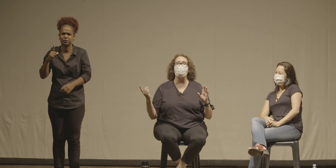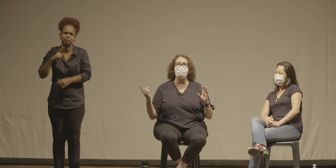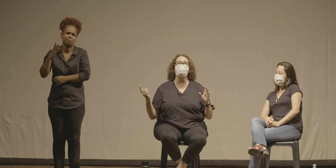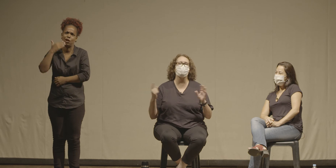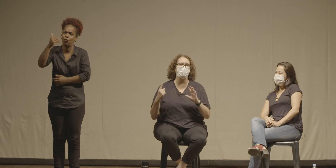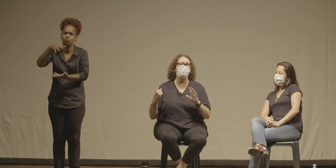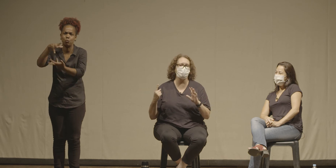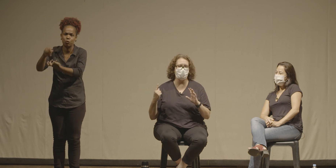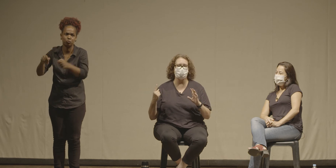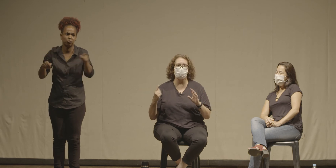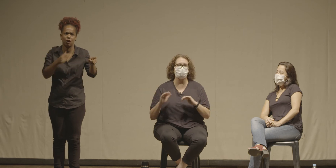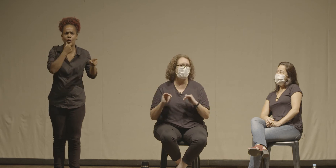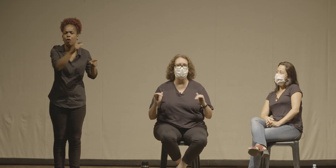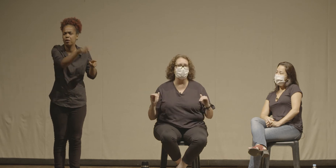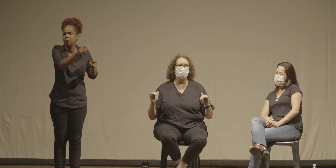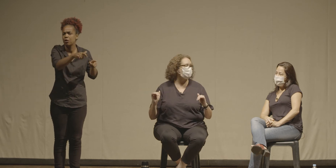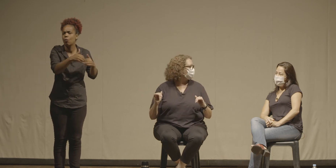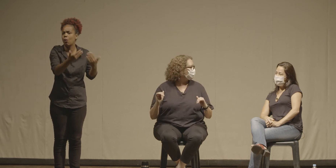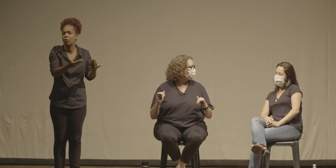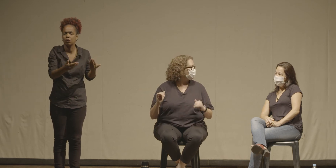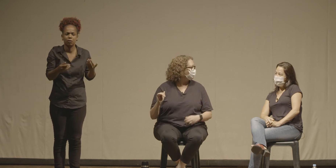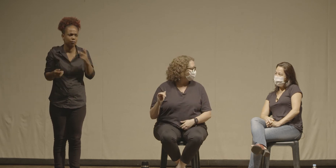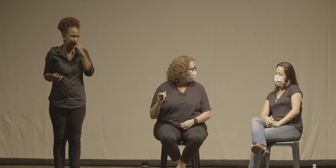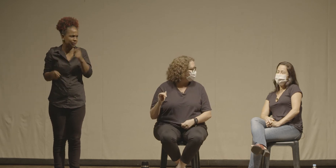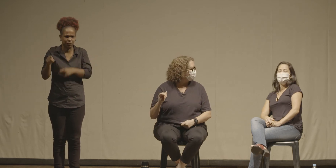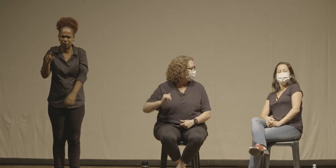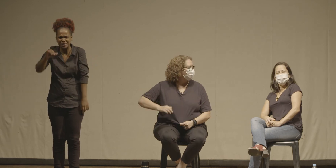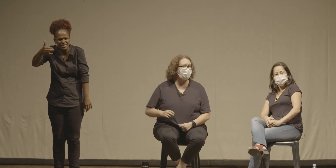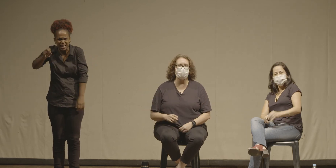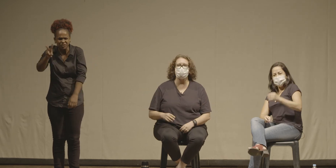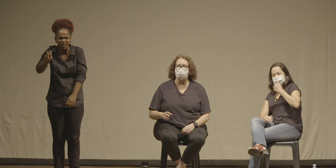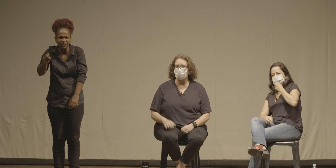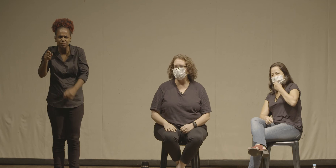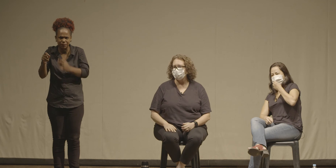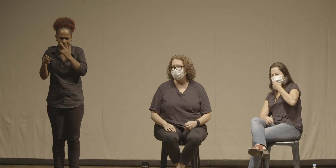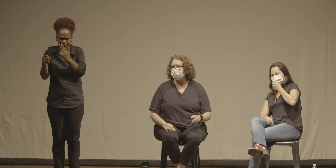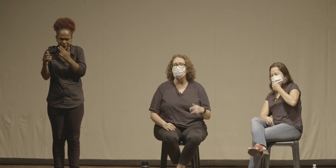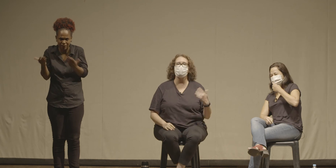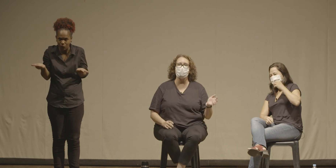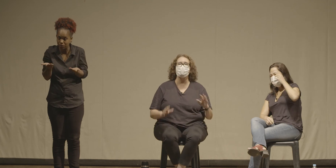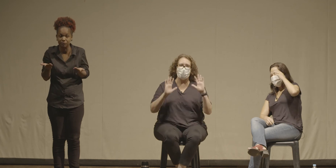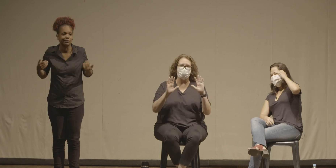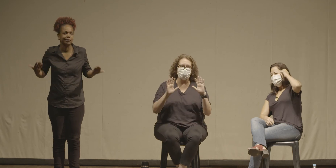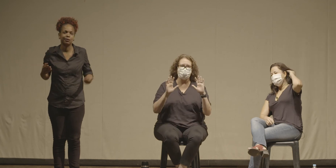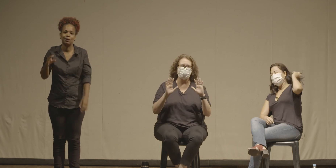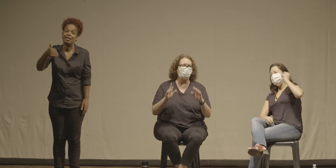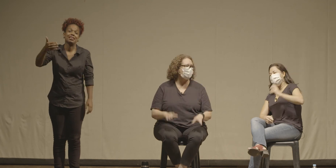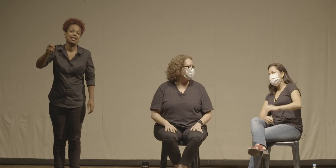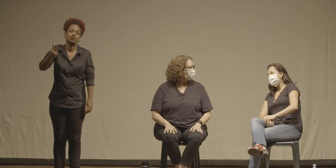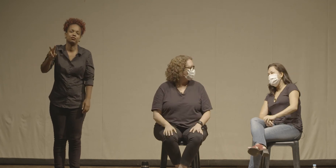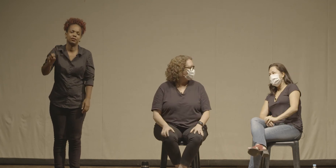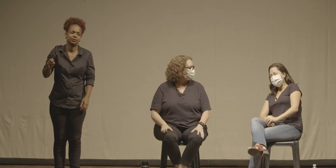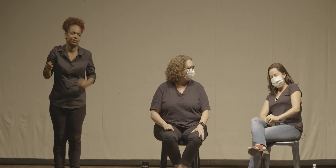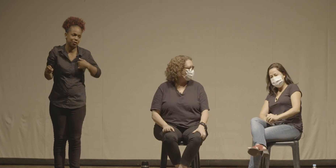Qual marmanjo é 6 vezes a melhor do mundo? Acho que agora tá 10, hein? Tá 10? Eu acho que agora tá 10. Então 10. Não